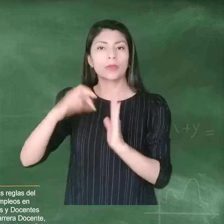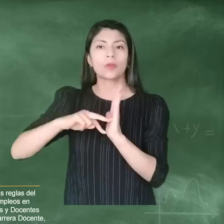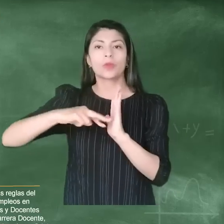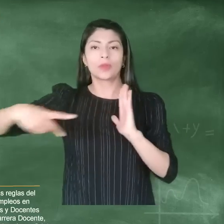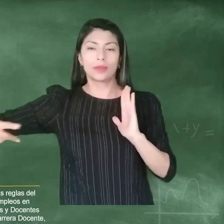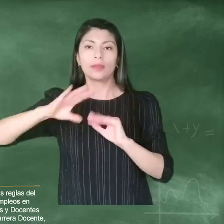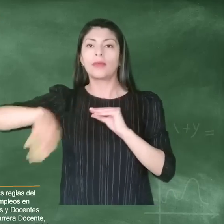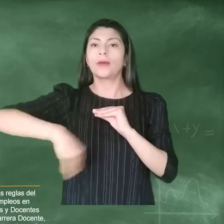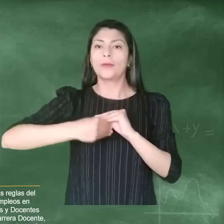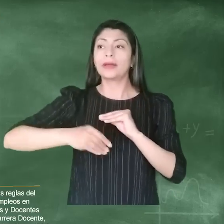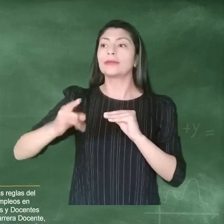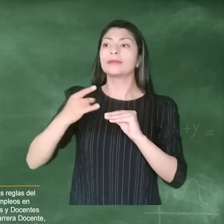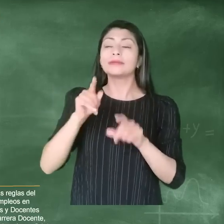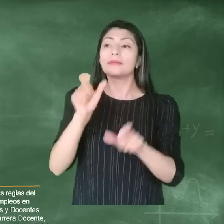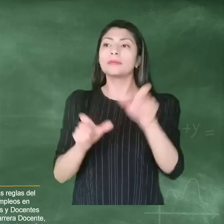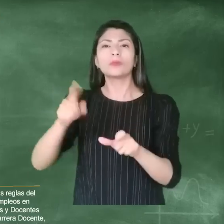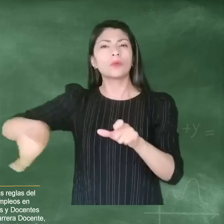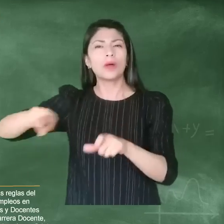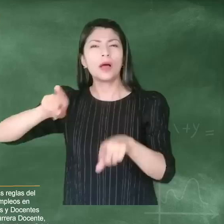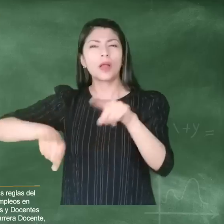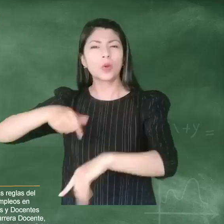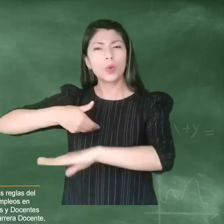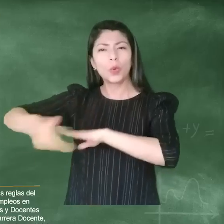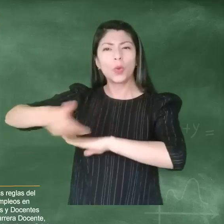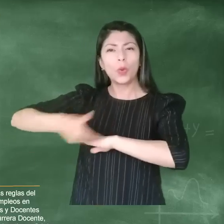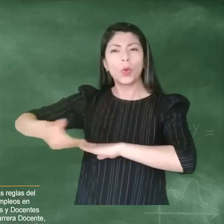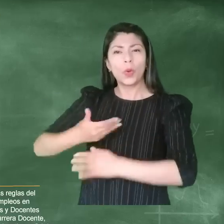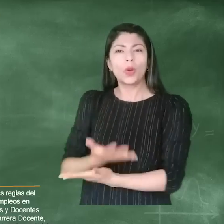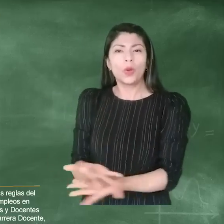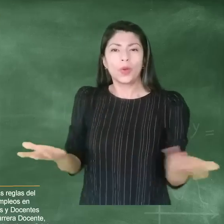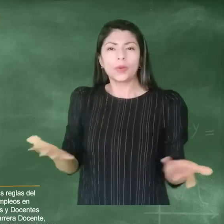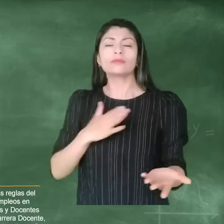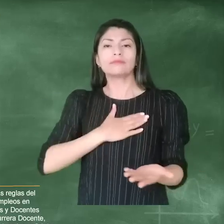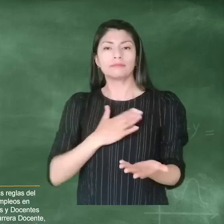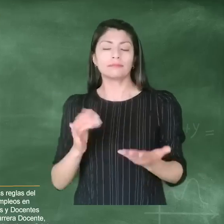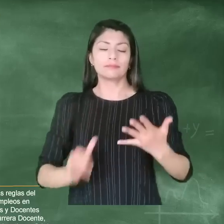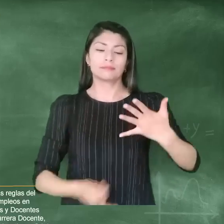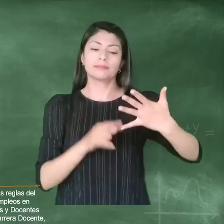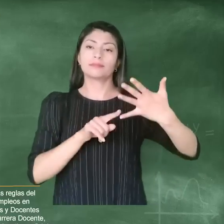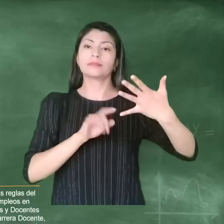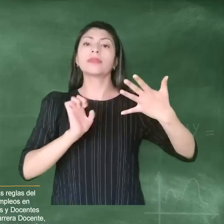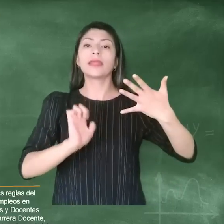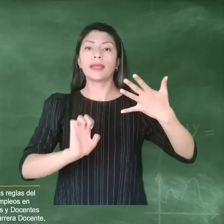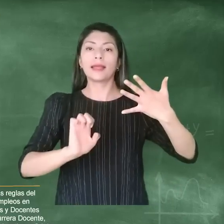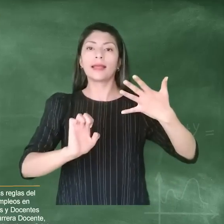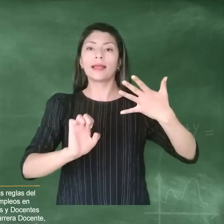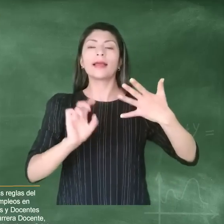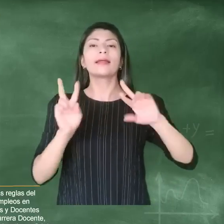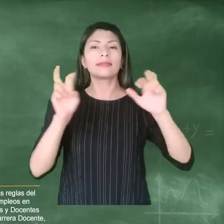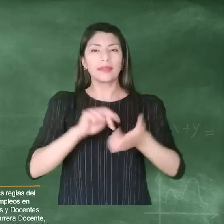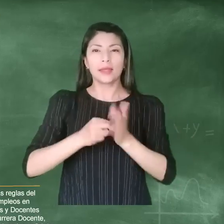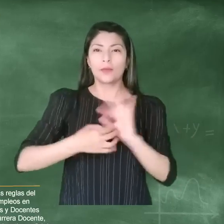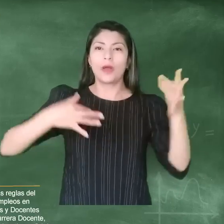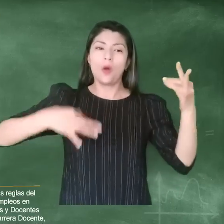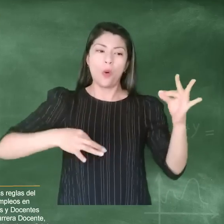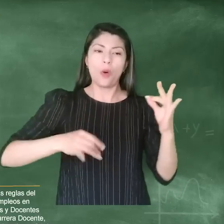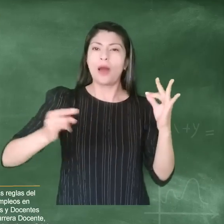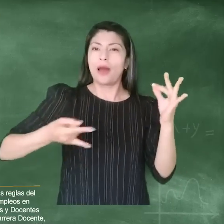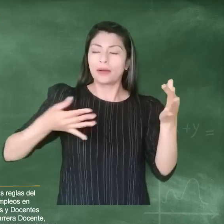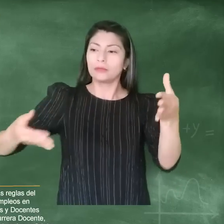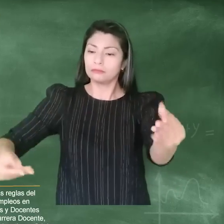prueba psicotécnica, y atención de las reclamaciones que presenten los aspirantes. E. Recepción